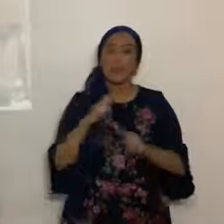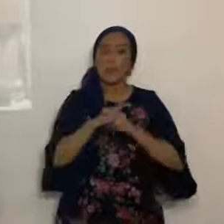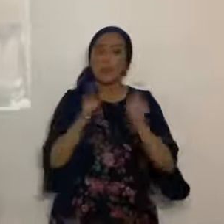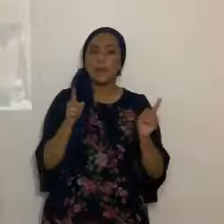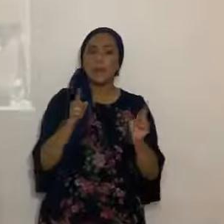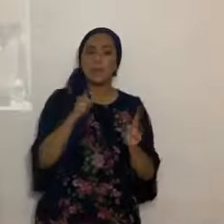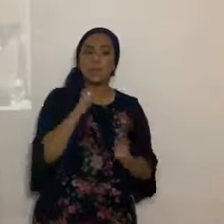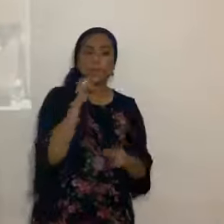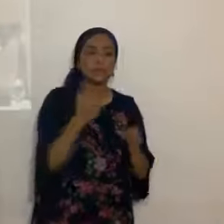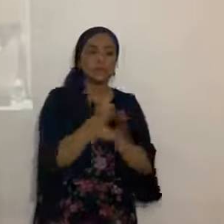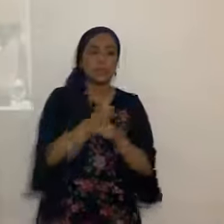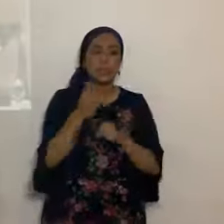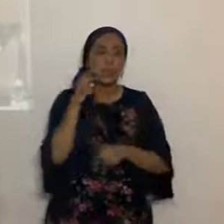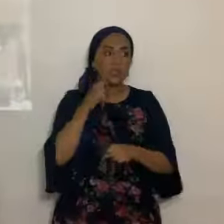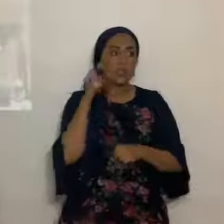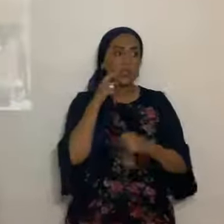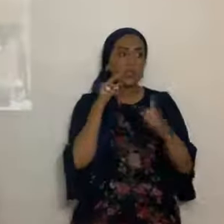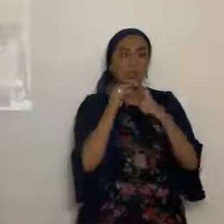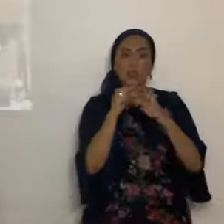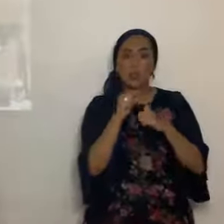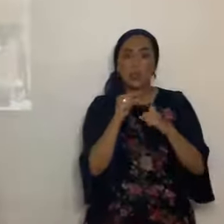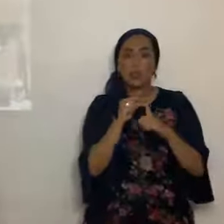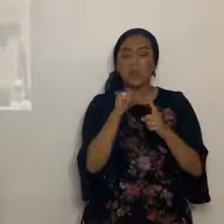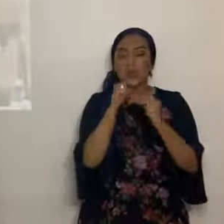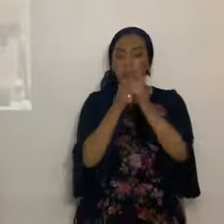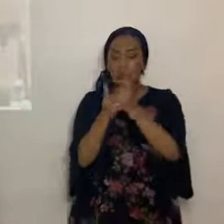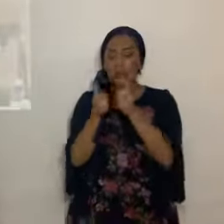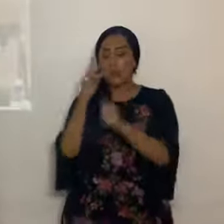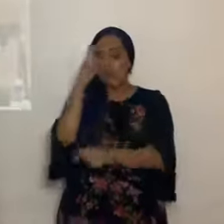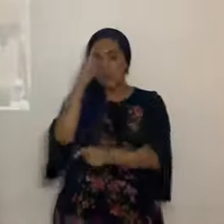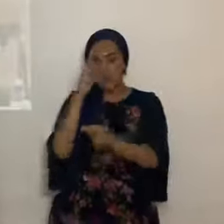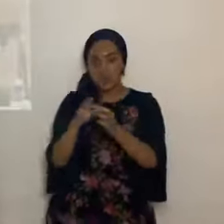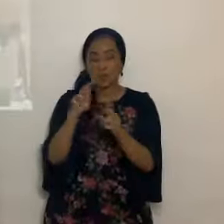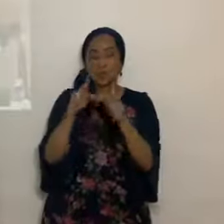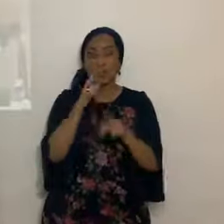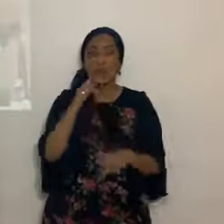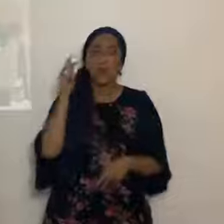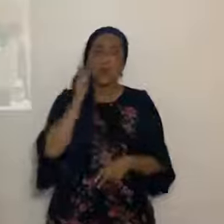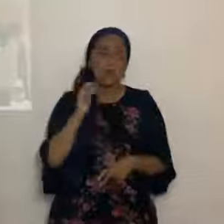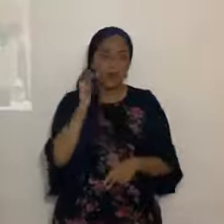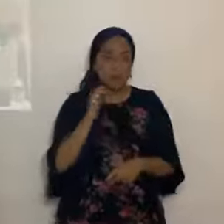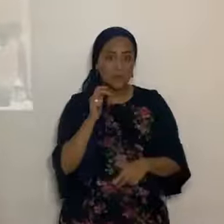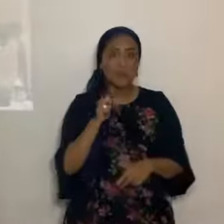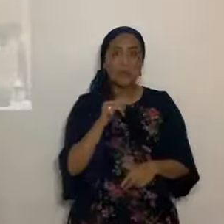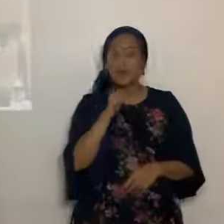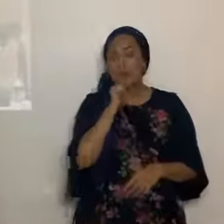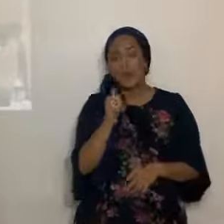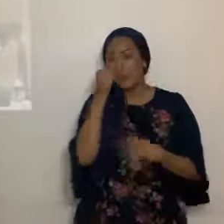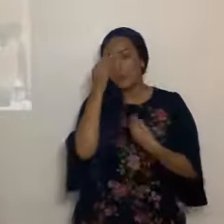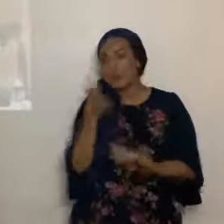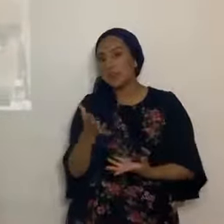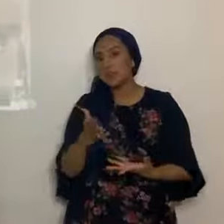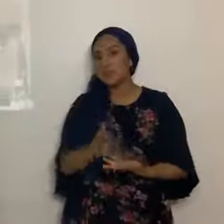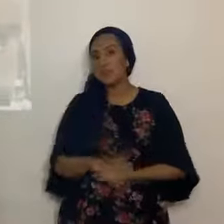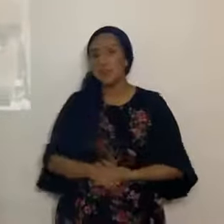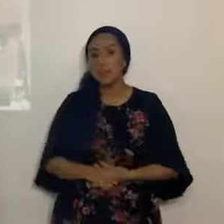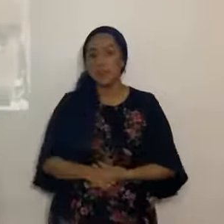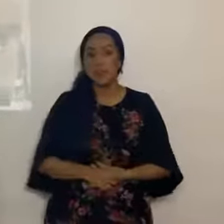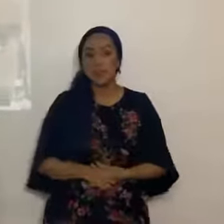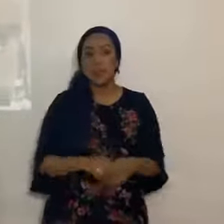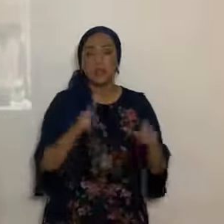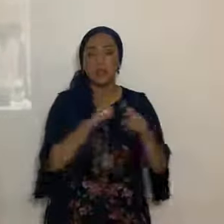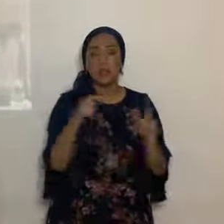les aprovechó el oír la palabra, por no ir acompañada de fe en los que la oyeron, o sea, no obedecieron.